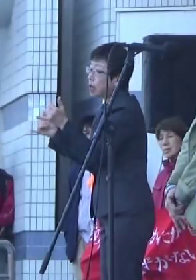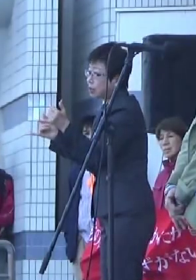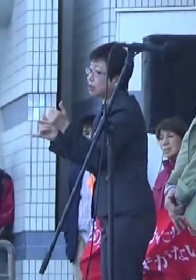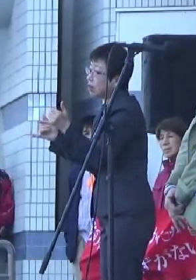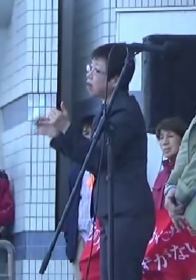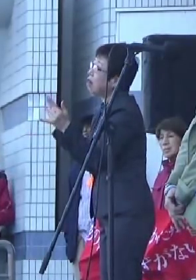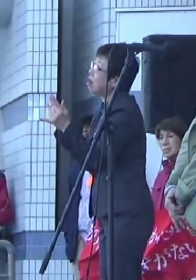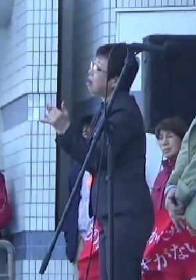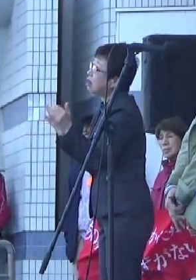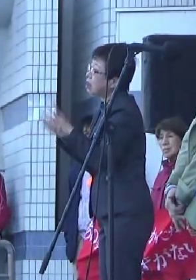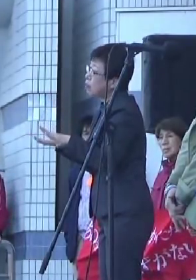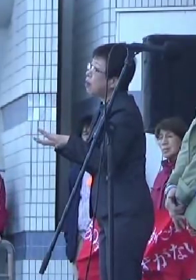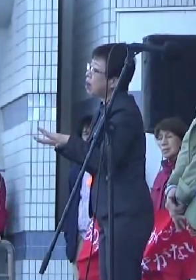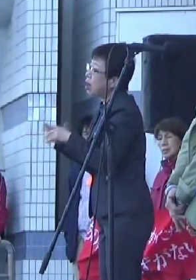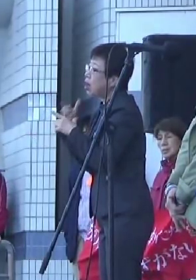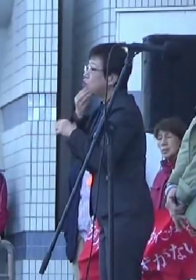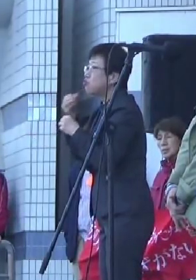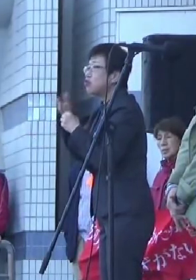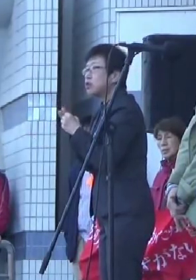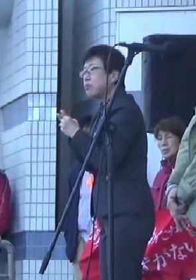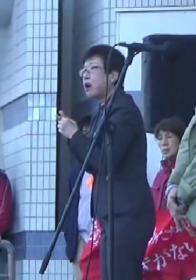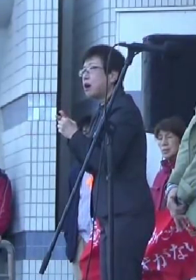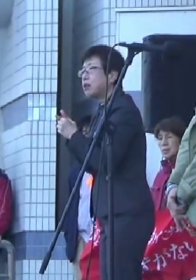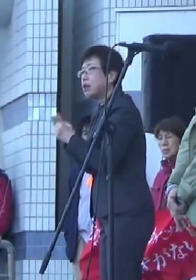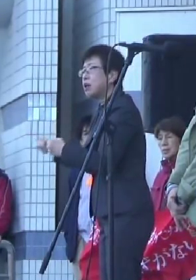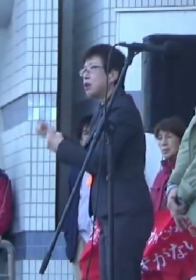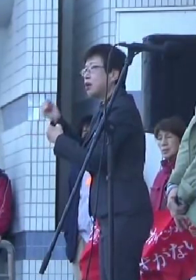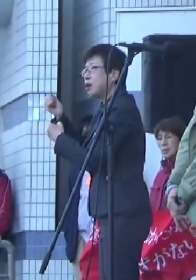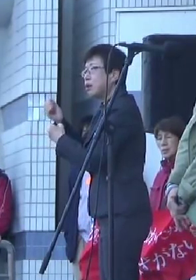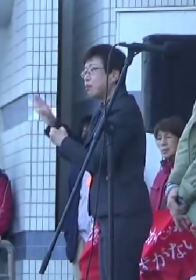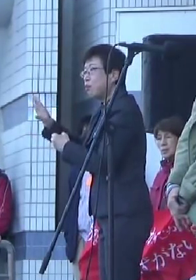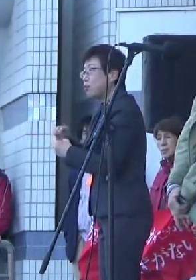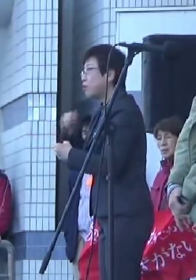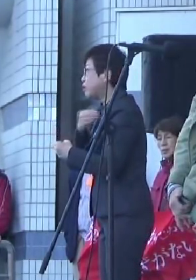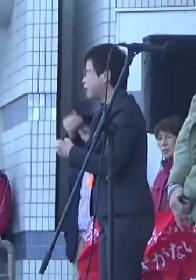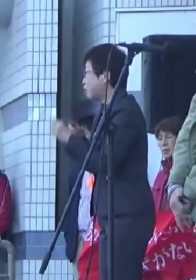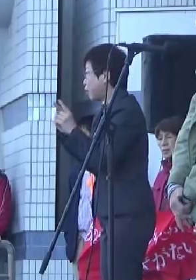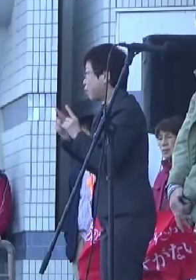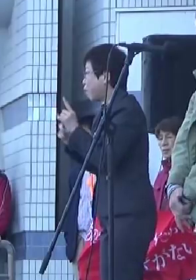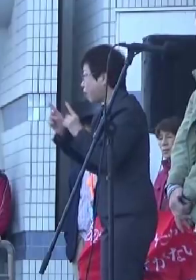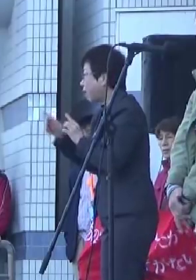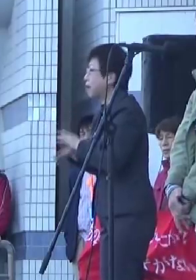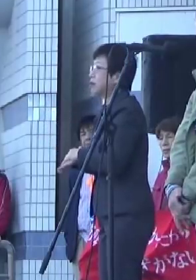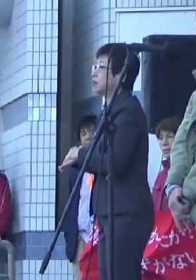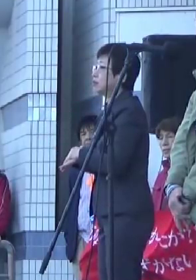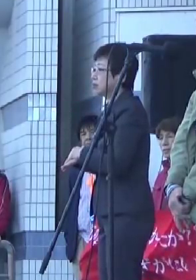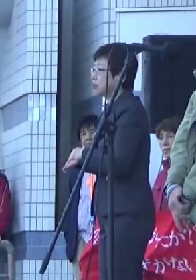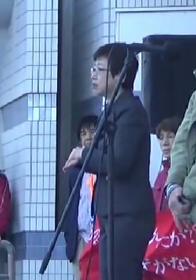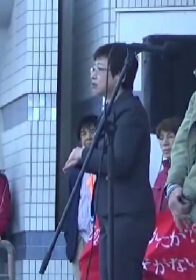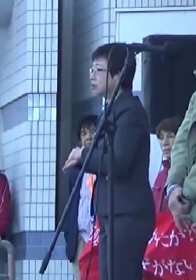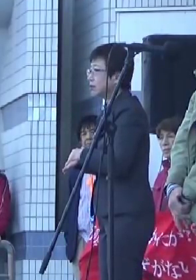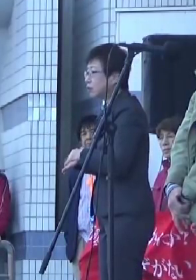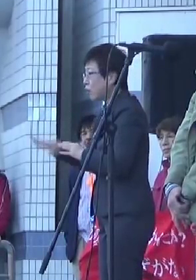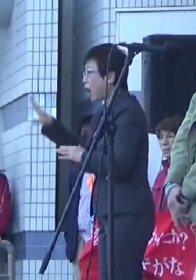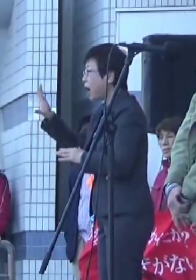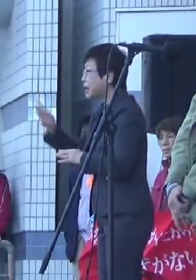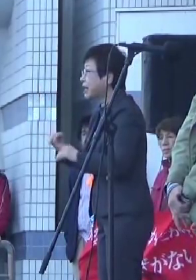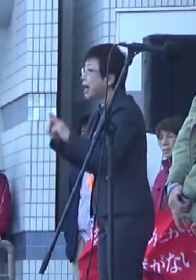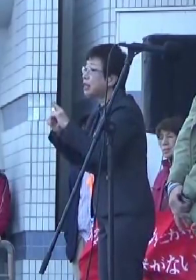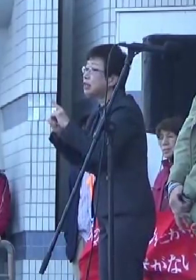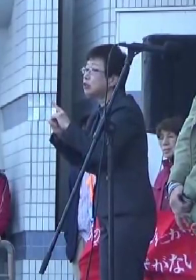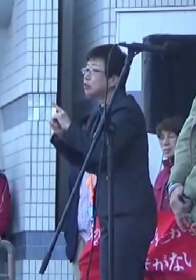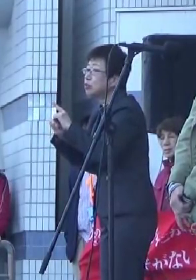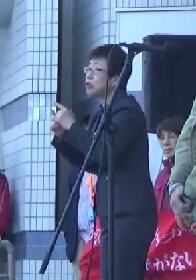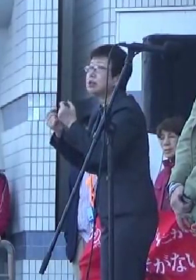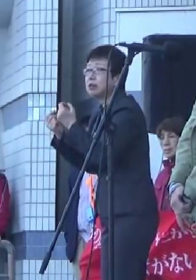にどのくらい戻っているか。で、これは本当言うと帰還率だと思うんですけれども